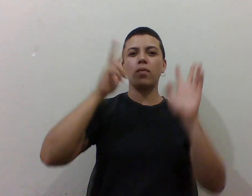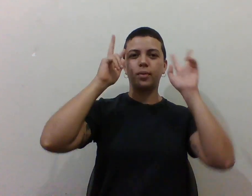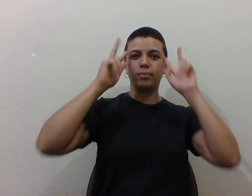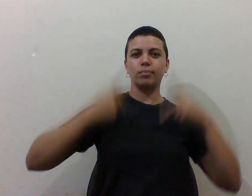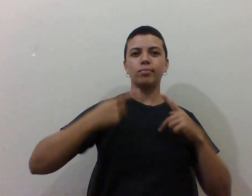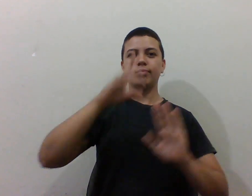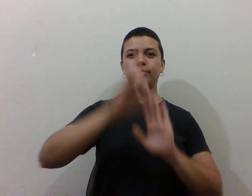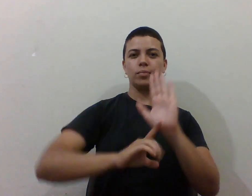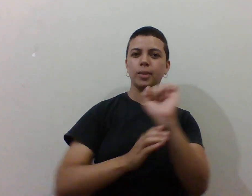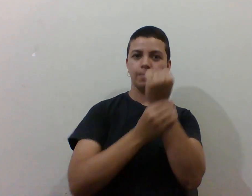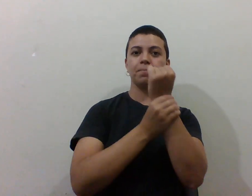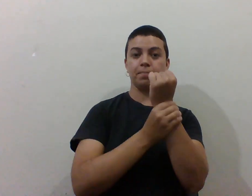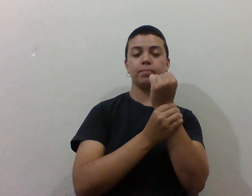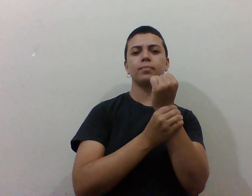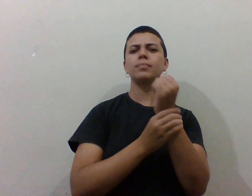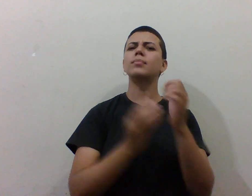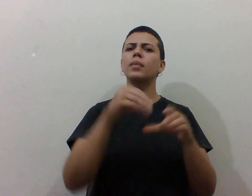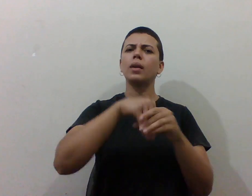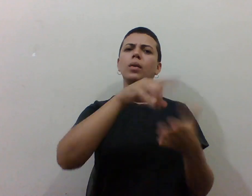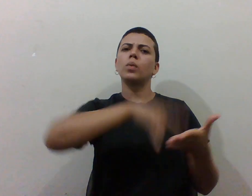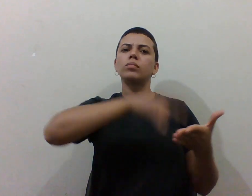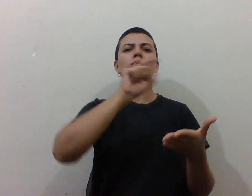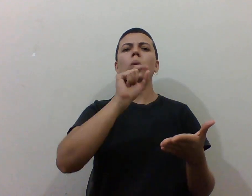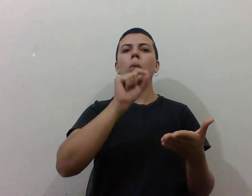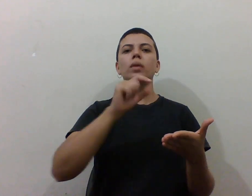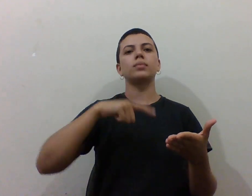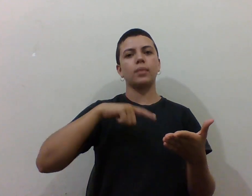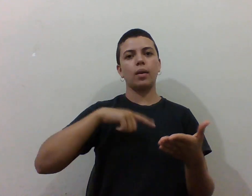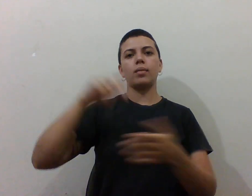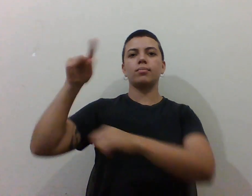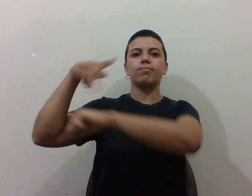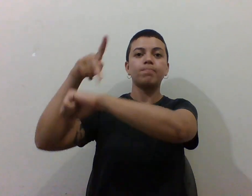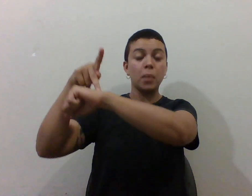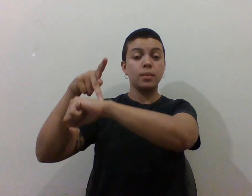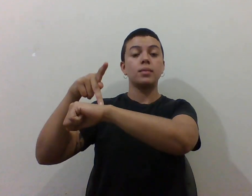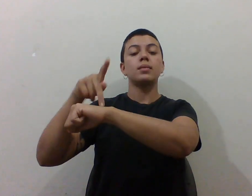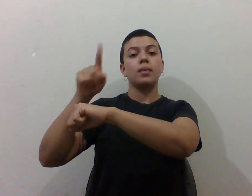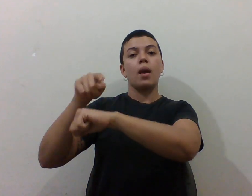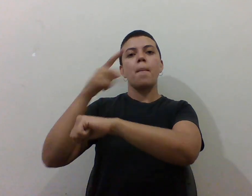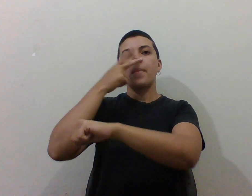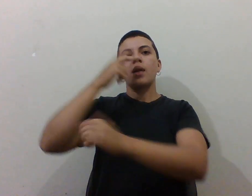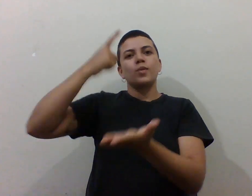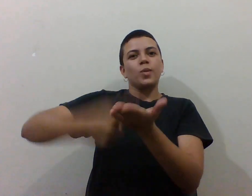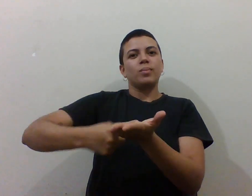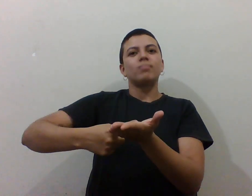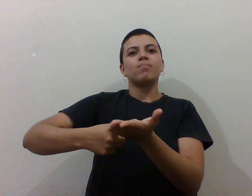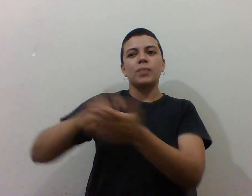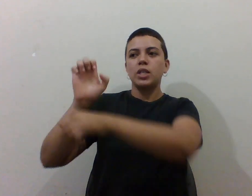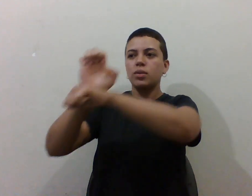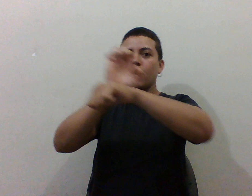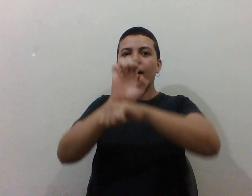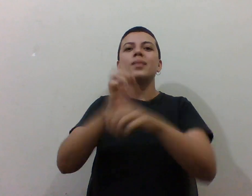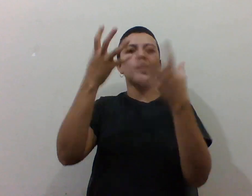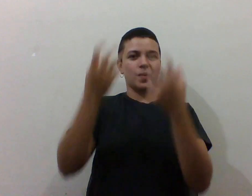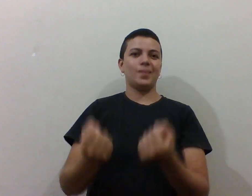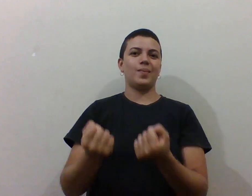são declarações assinadas por diversos Estados. Então, direitos humanos é uma expressão que corresponde